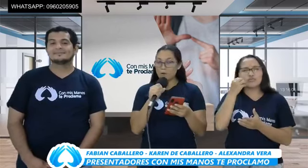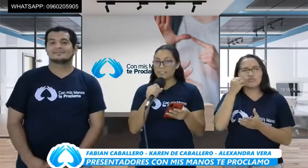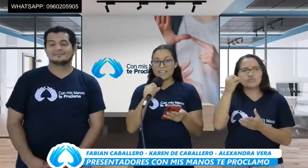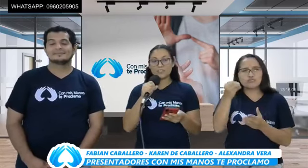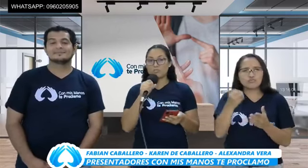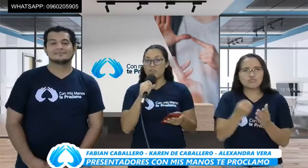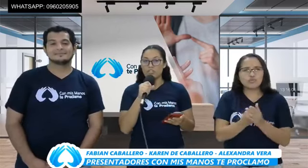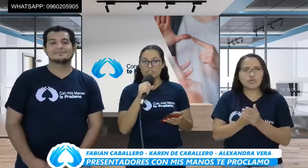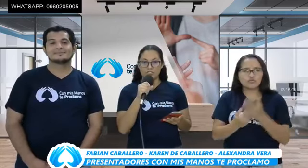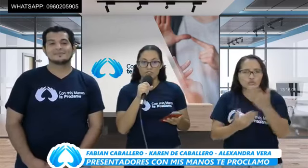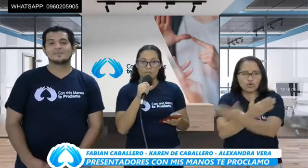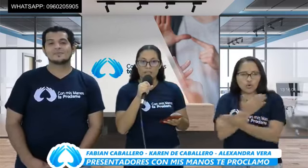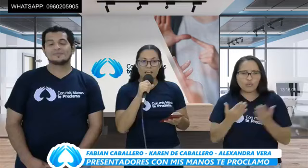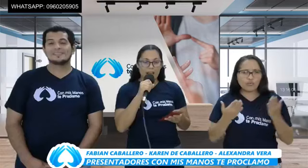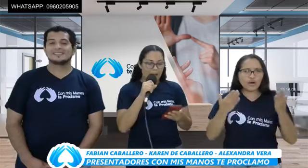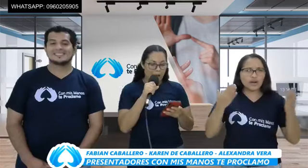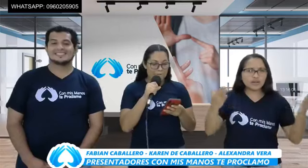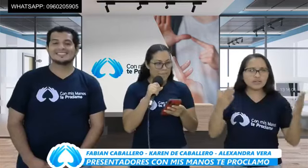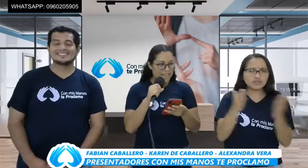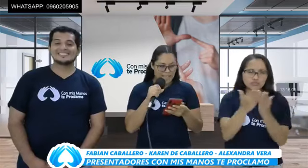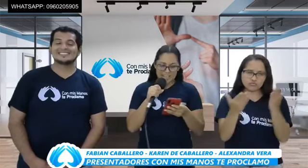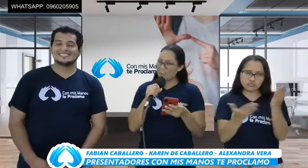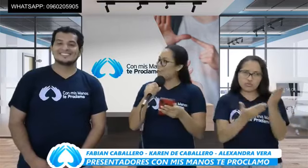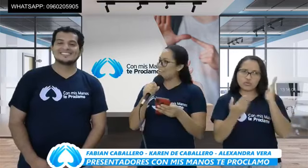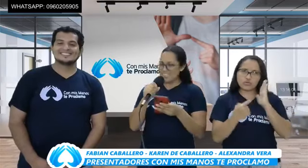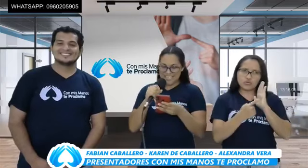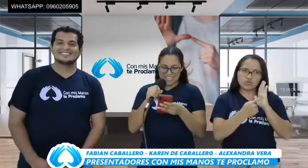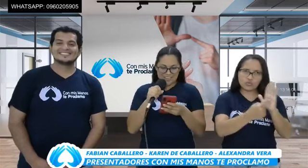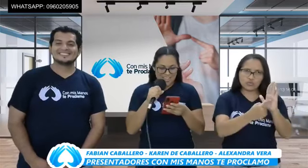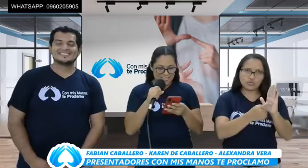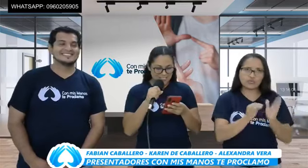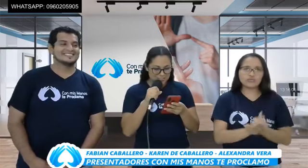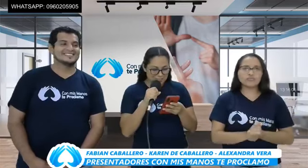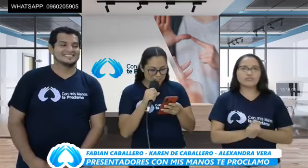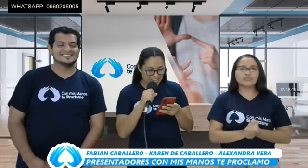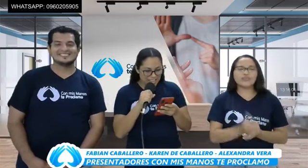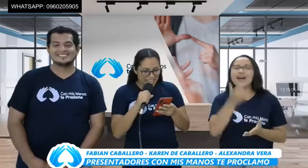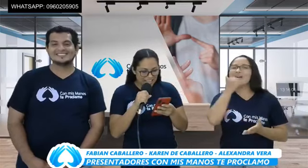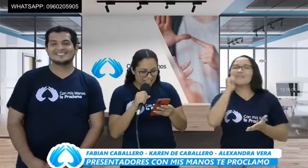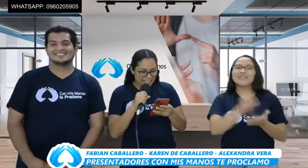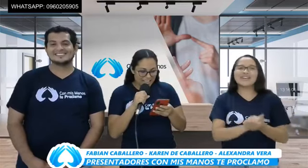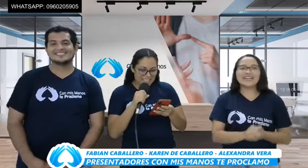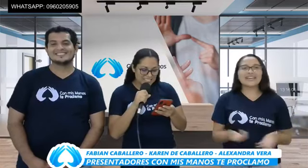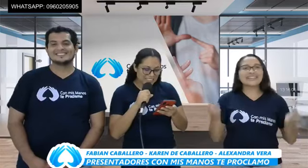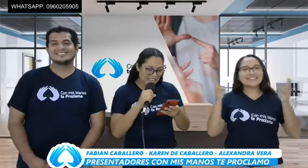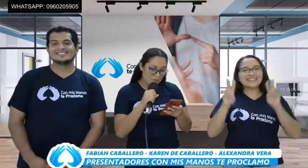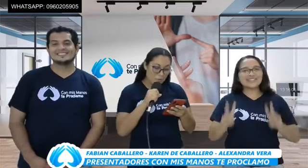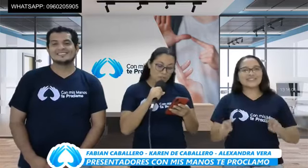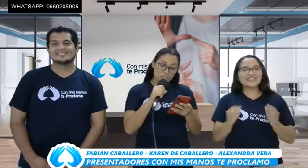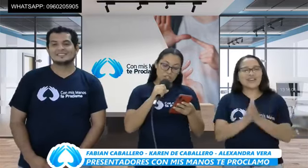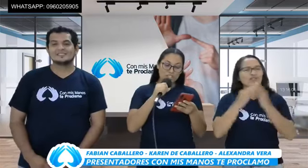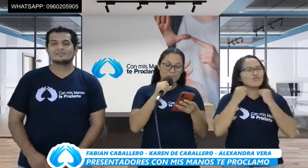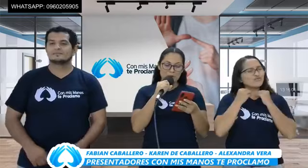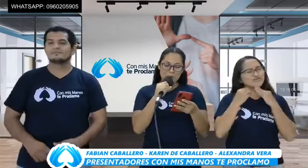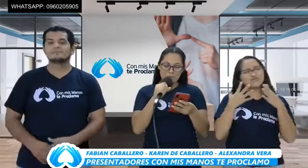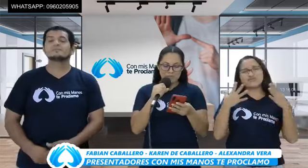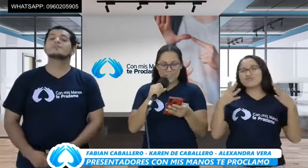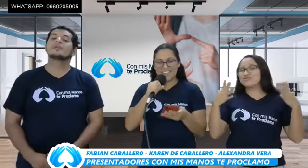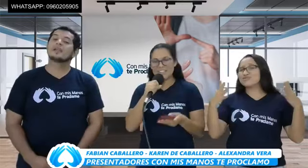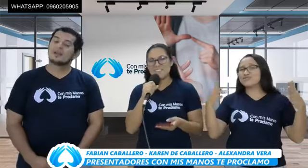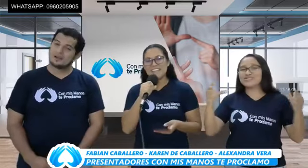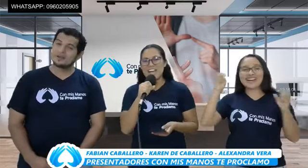no importa su condición. Amén. Gloria al Señor Jesús. Y así tenemos